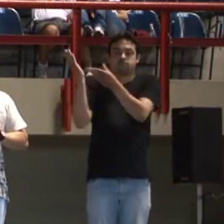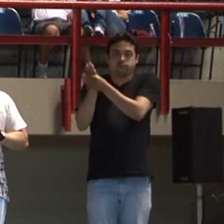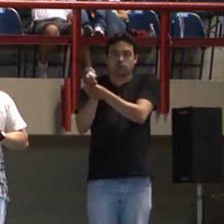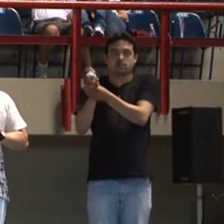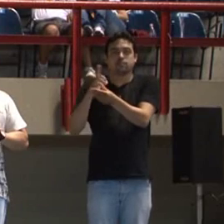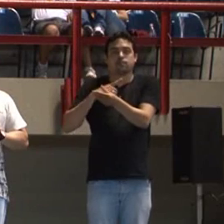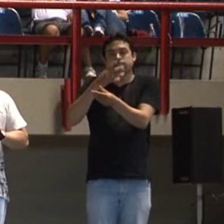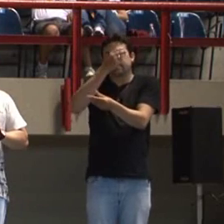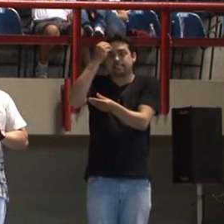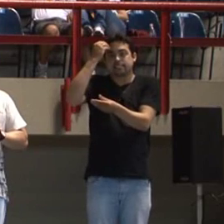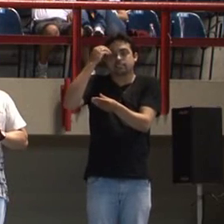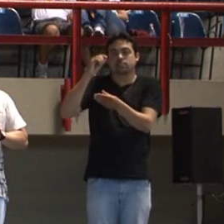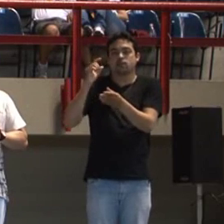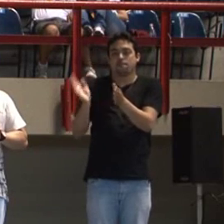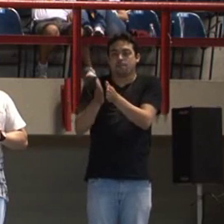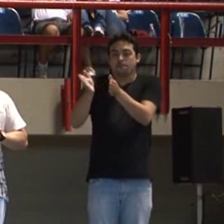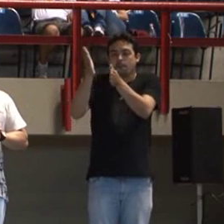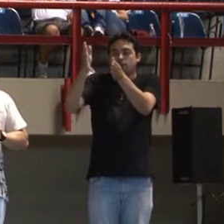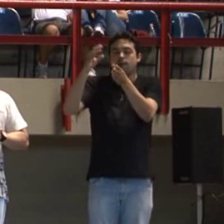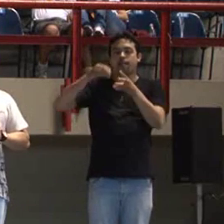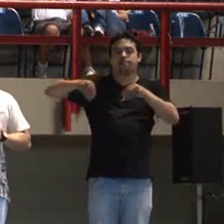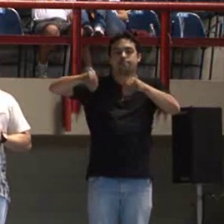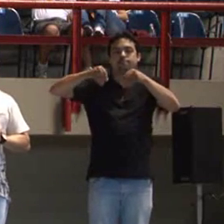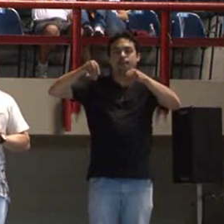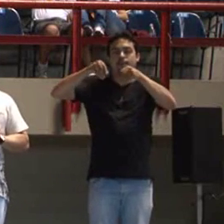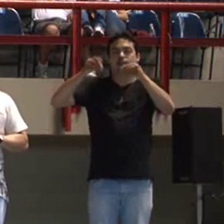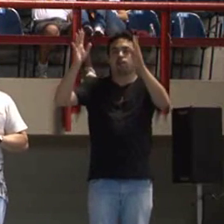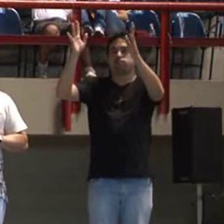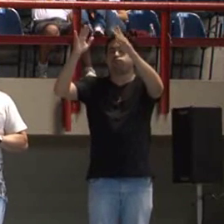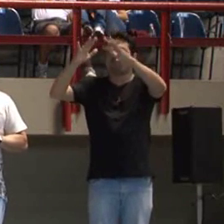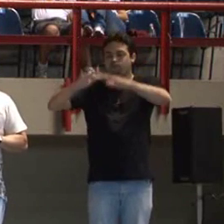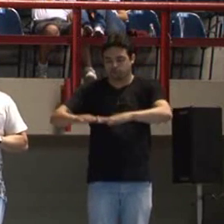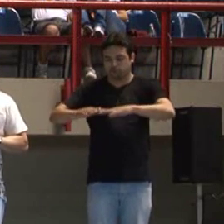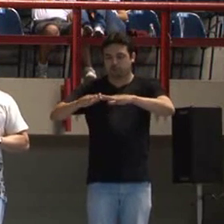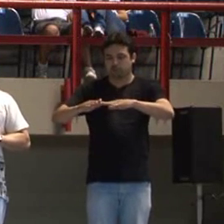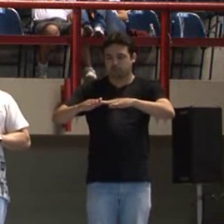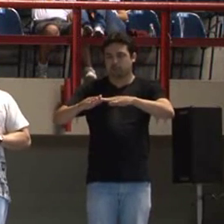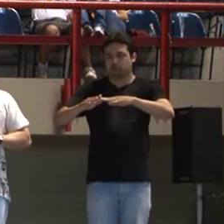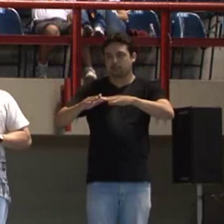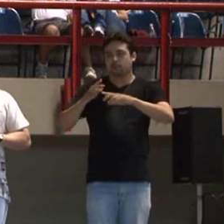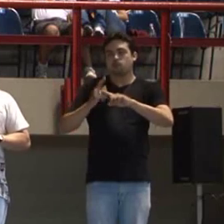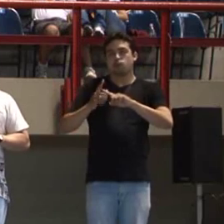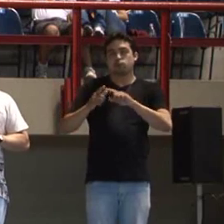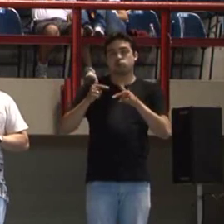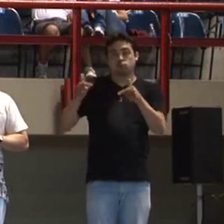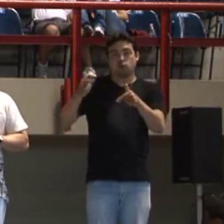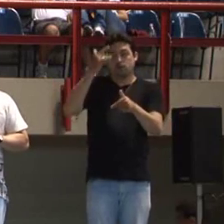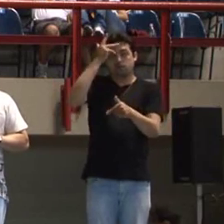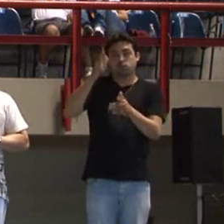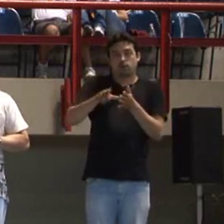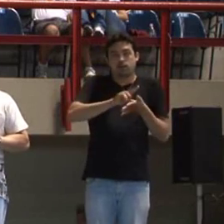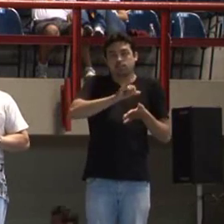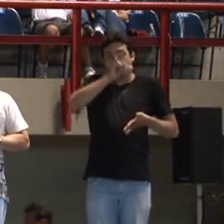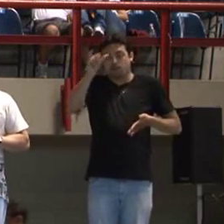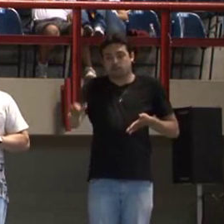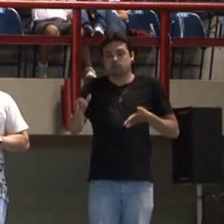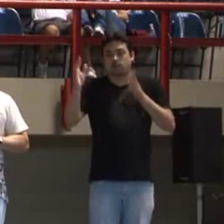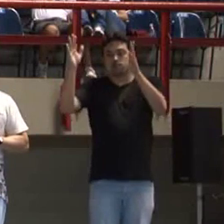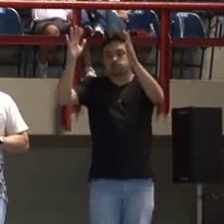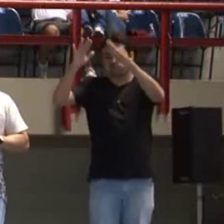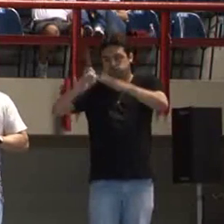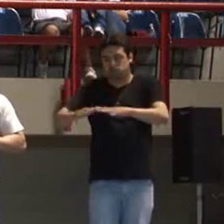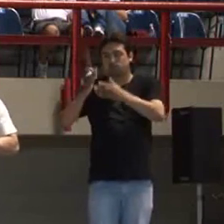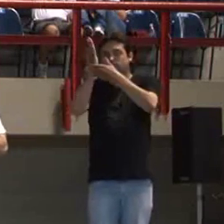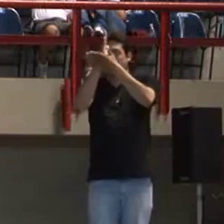ele esqueceu de botar cimento, era areia, ó. Aí o prédio caiu. Sorte que as pessoas foram avisadas que o prédio caiu. O prédio